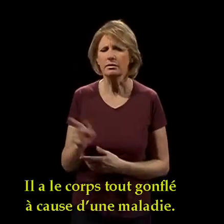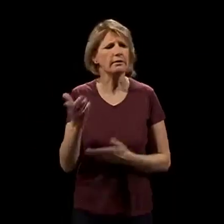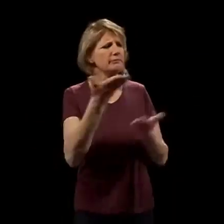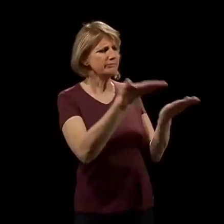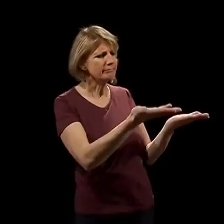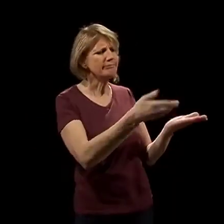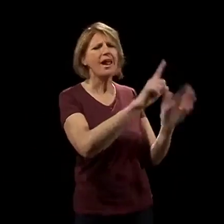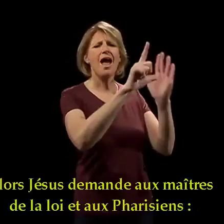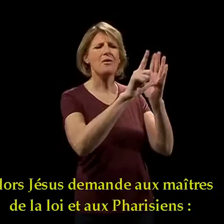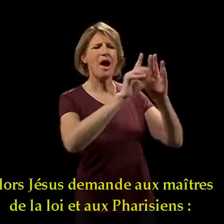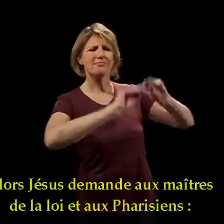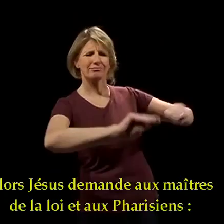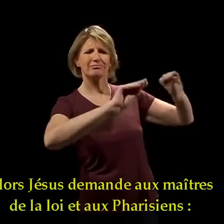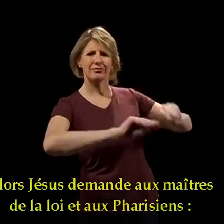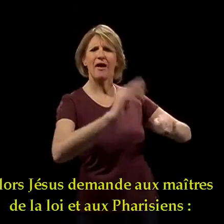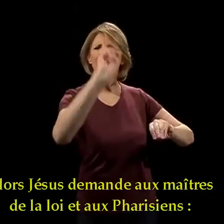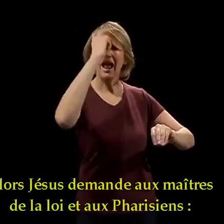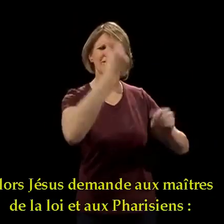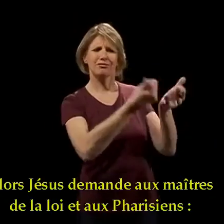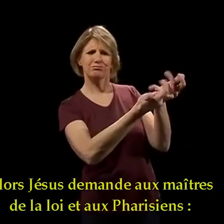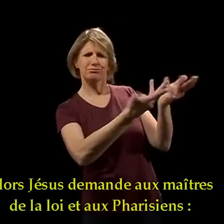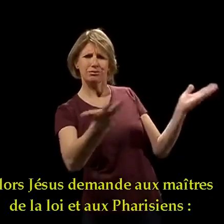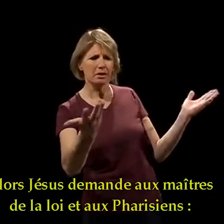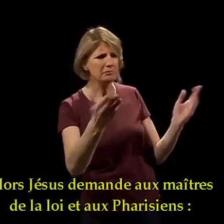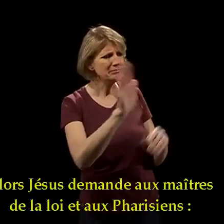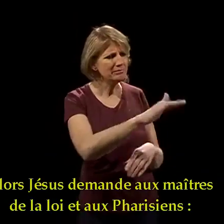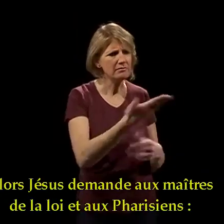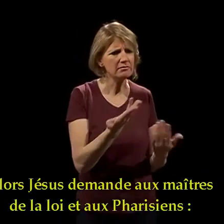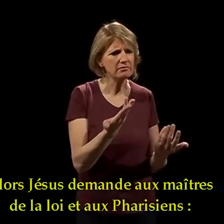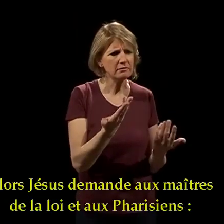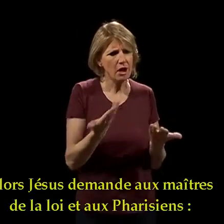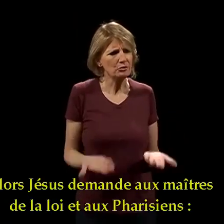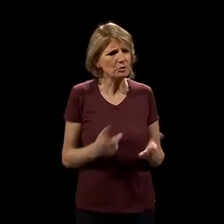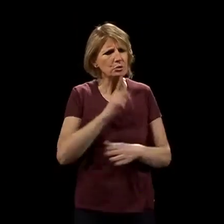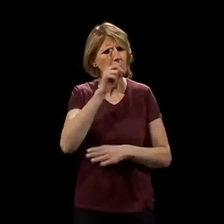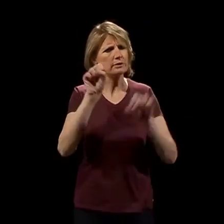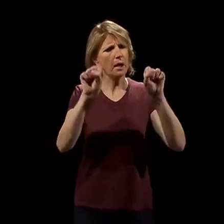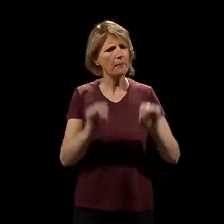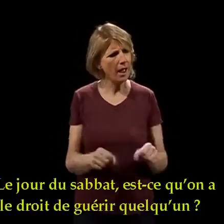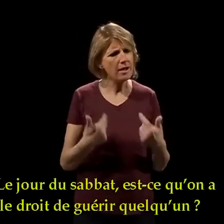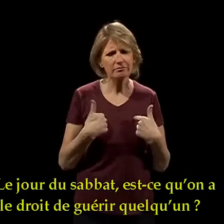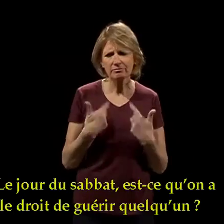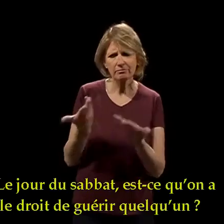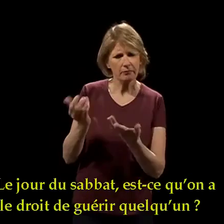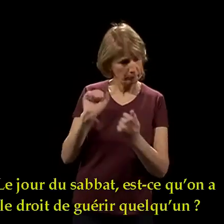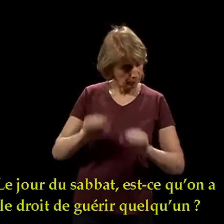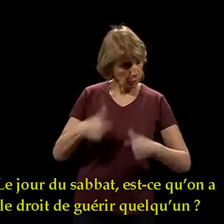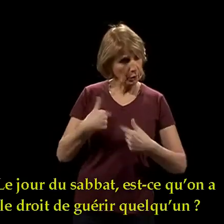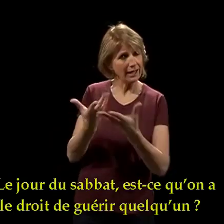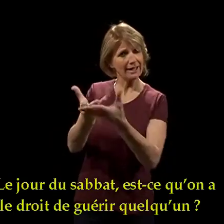Alors Jésus demande au maître de la loi et aux pharisiens. Le jour du sabbat, est-ce qu'on a le droit de guérir